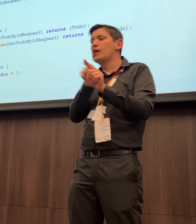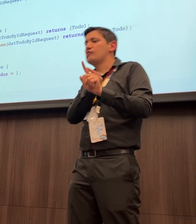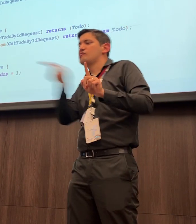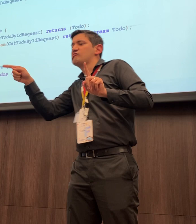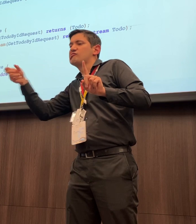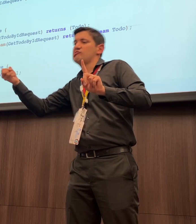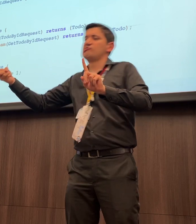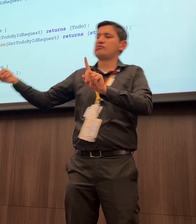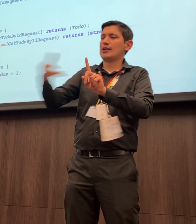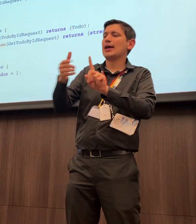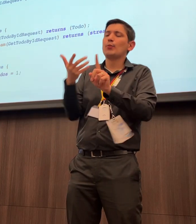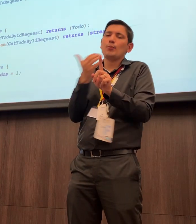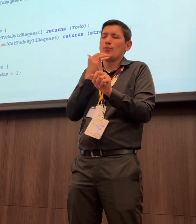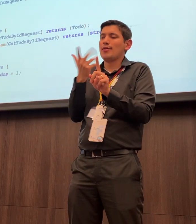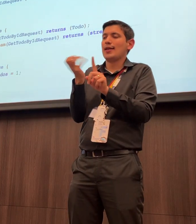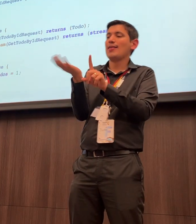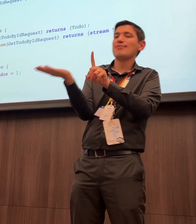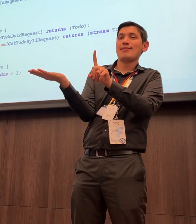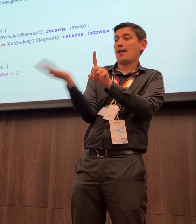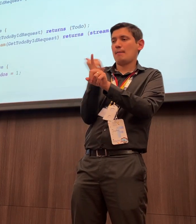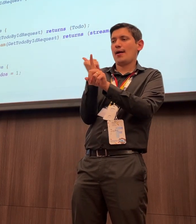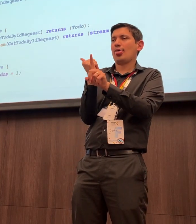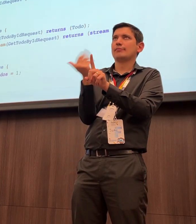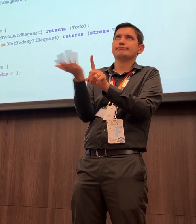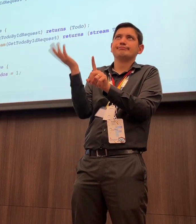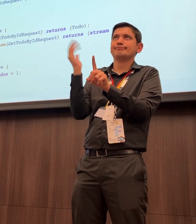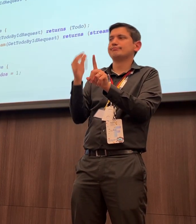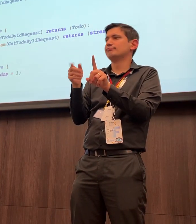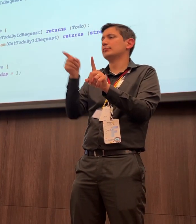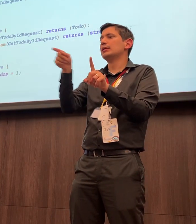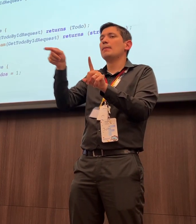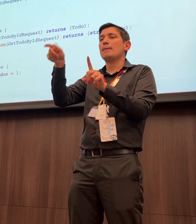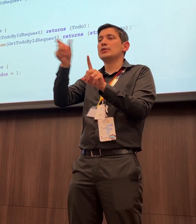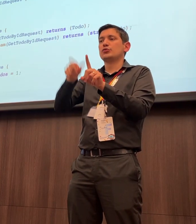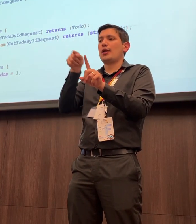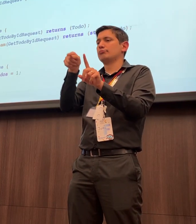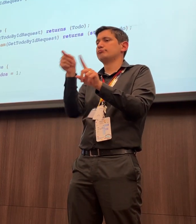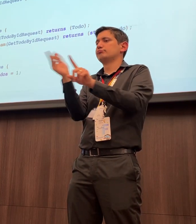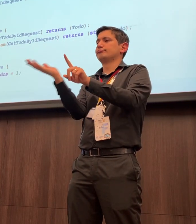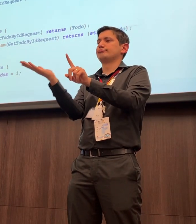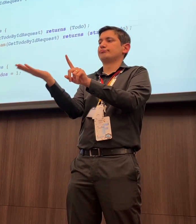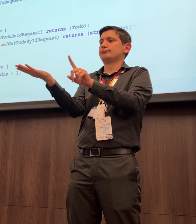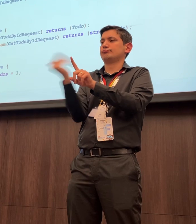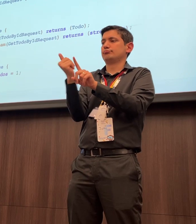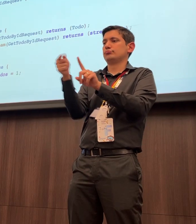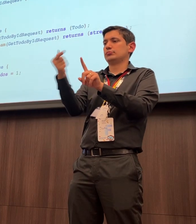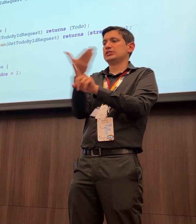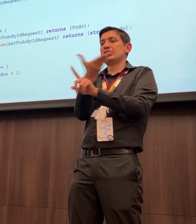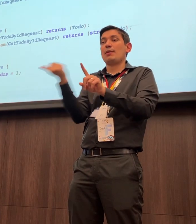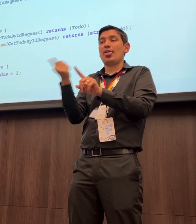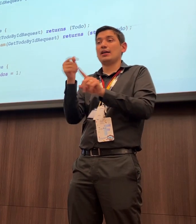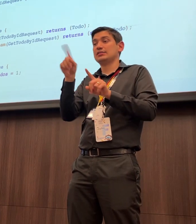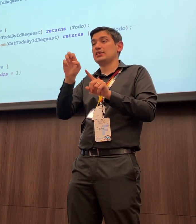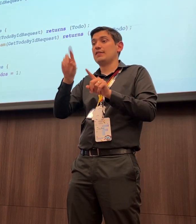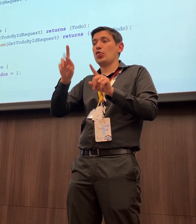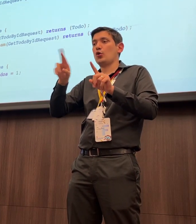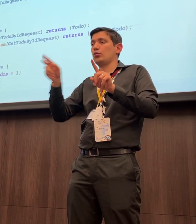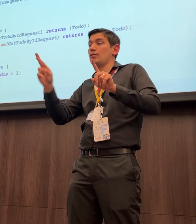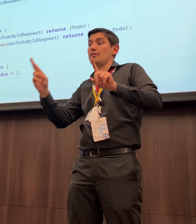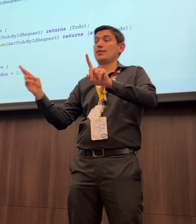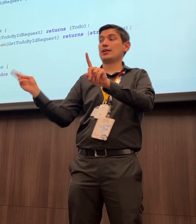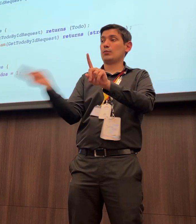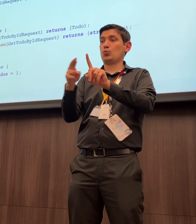Si queremos hacer una llamada, digamos, que el cliente invoque una llamada al servidor y simplemente le retornemos una